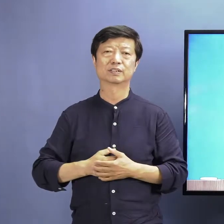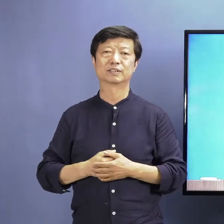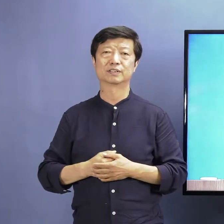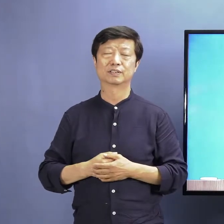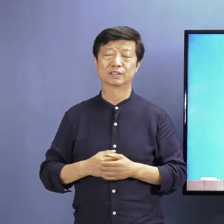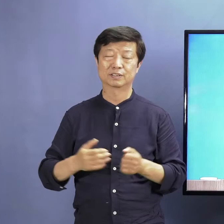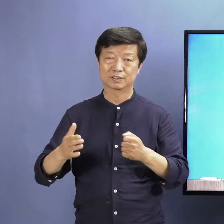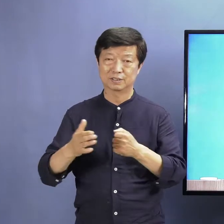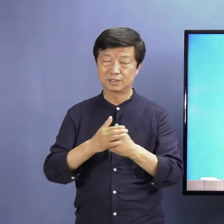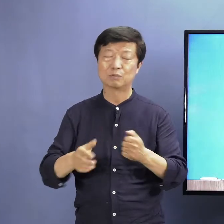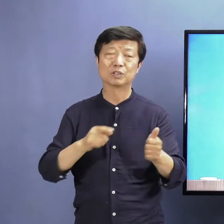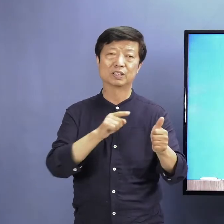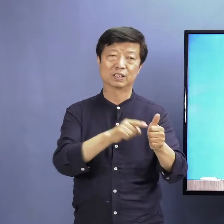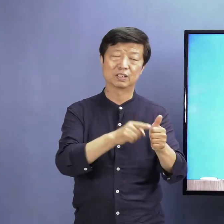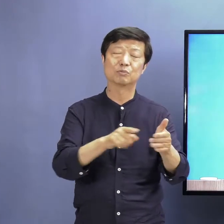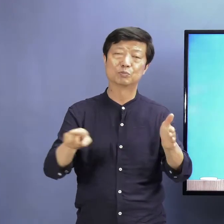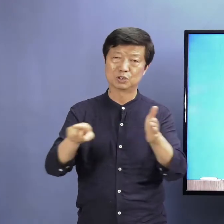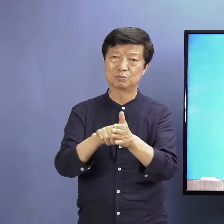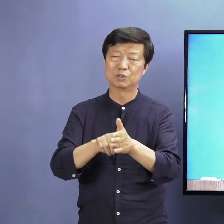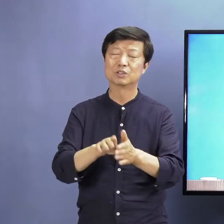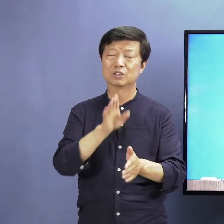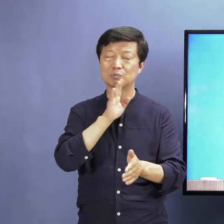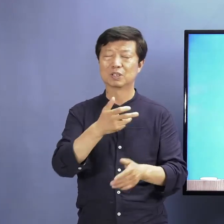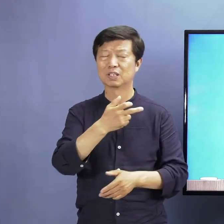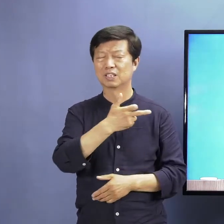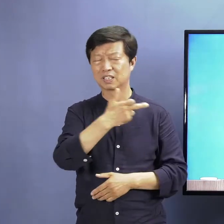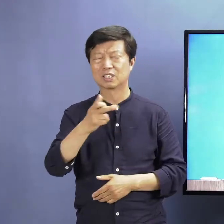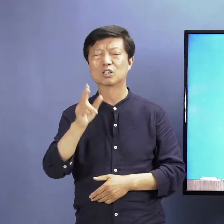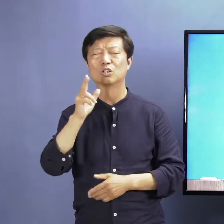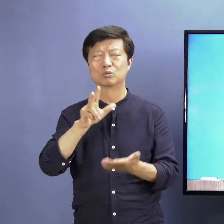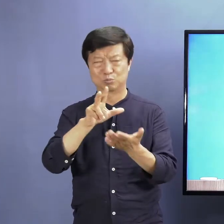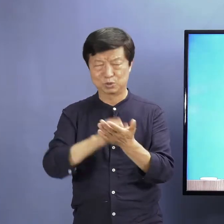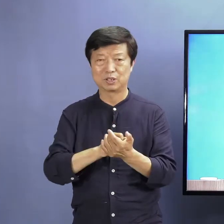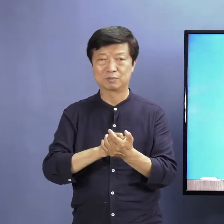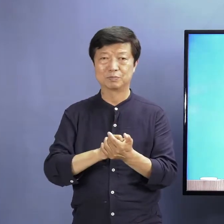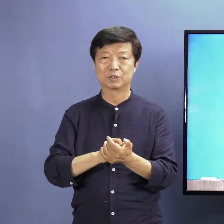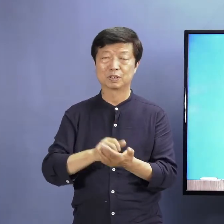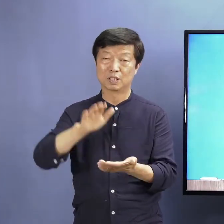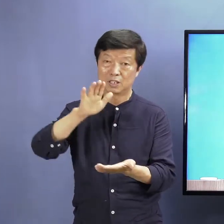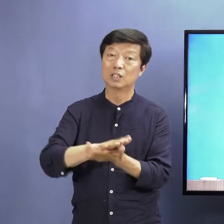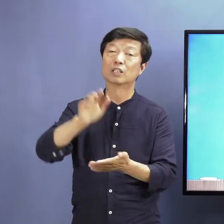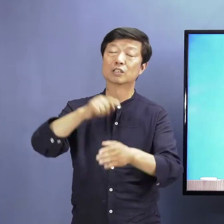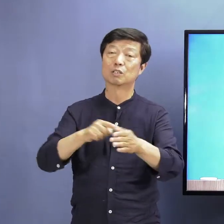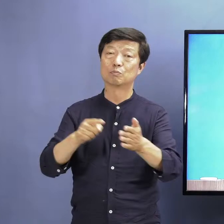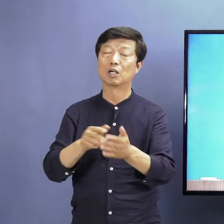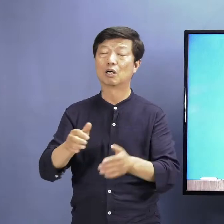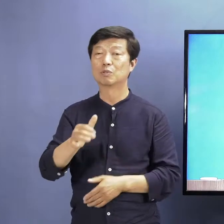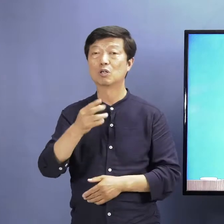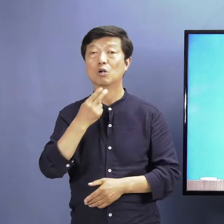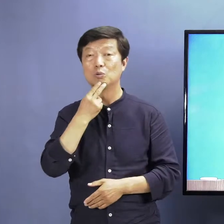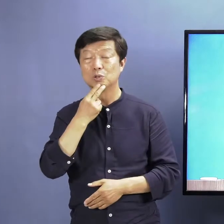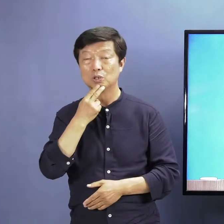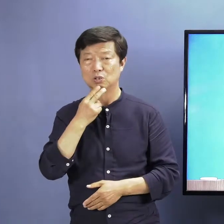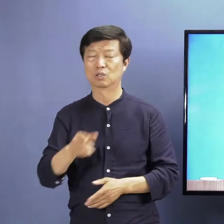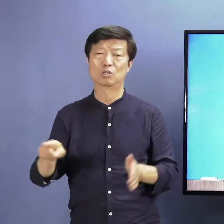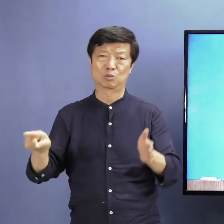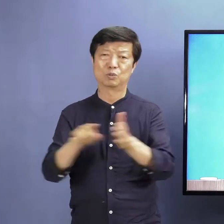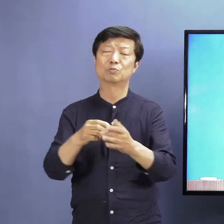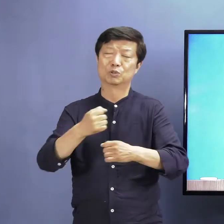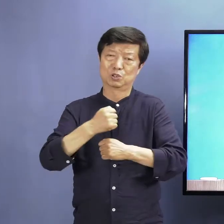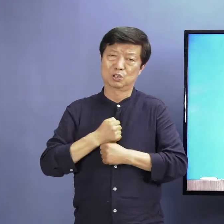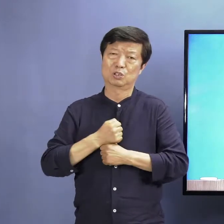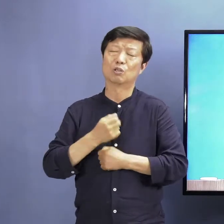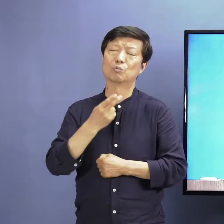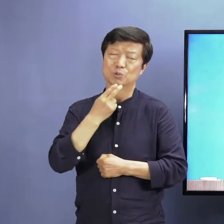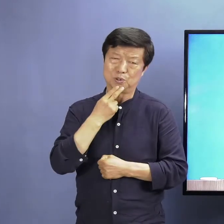그래서 이것이 정말 문제가 되는 거죠. 여러분, 열정이 없으면 신앙 못 지킵니다. 신앙은 가만히